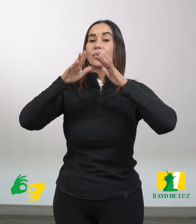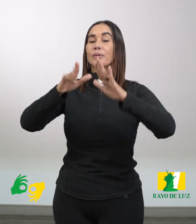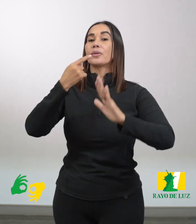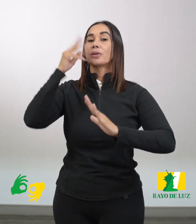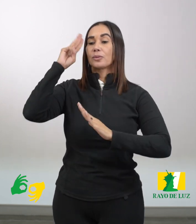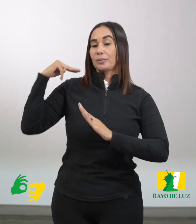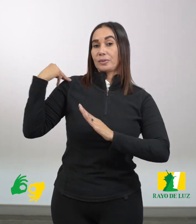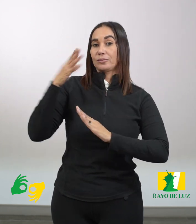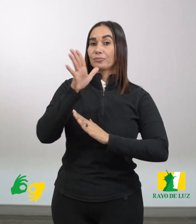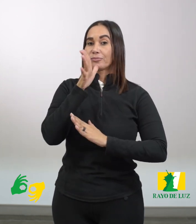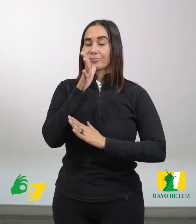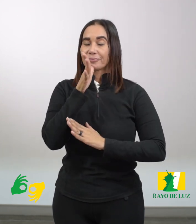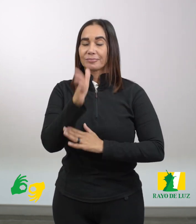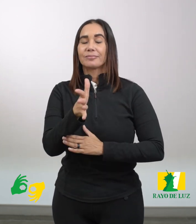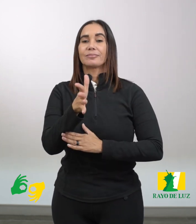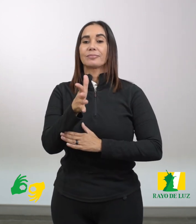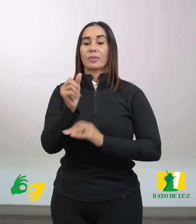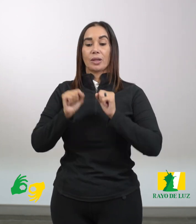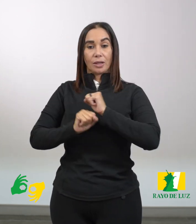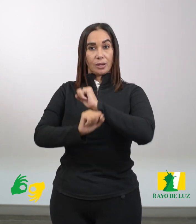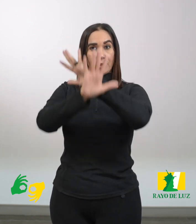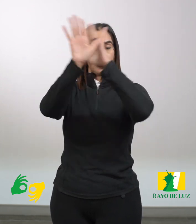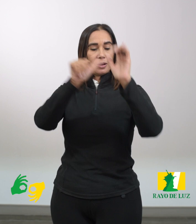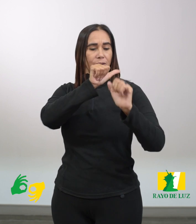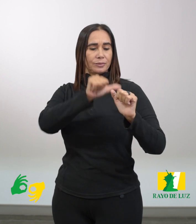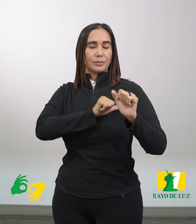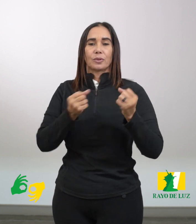María su madre, que dará clara la actitud de muchos corazones,